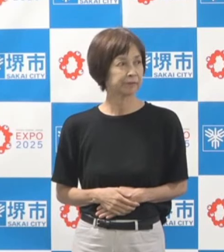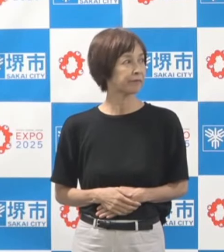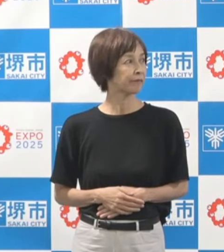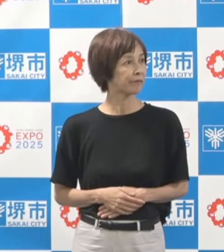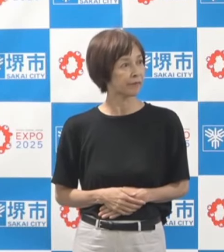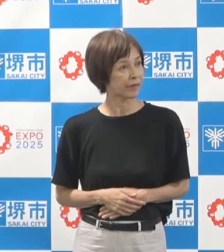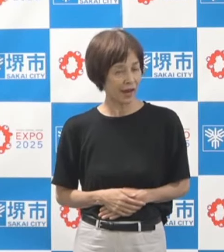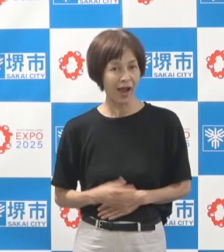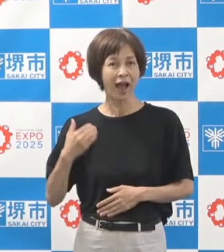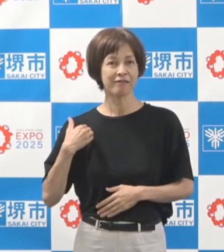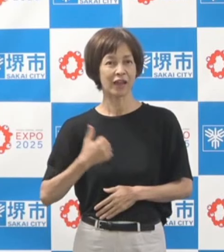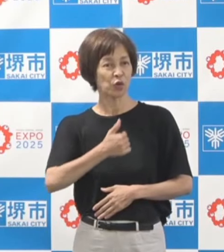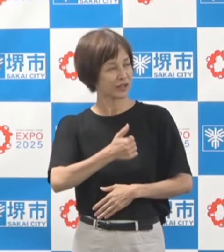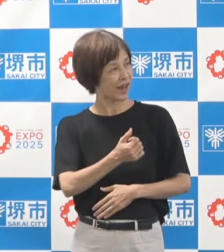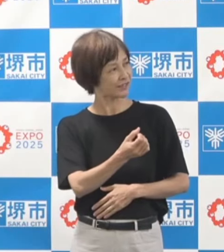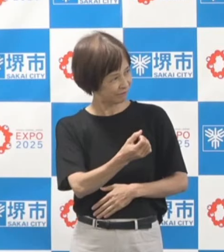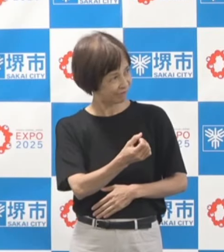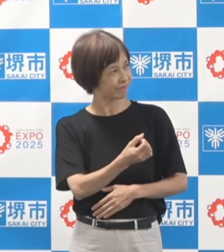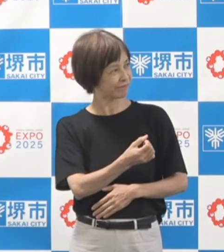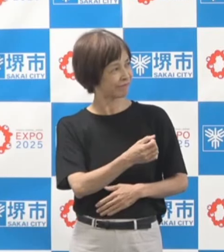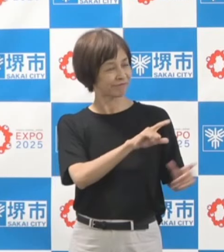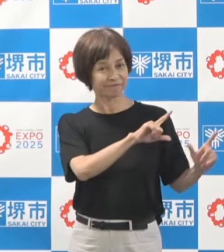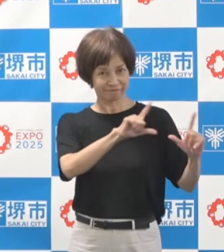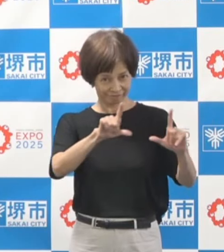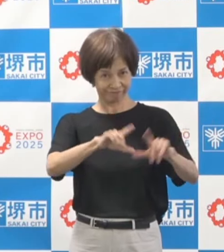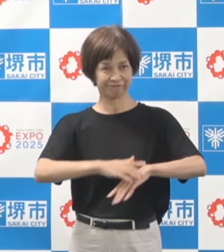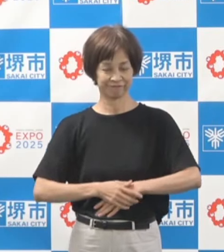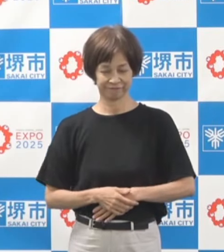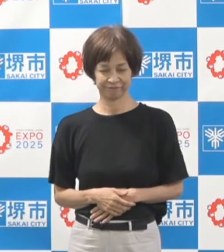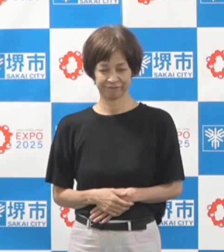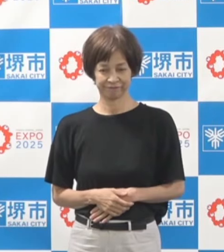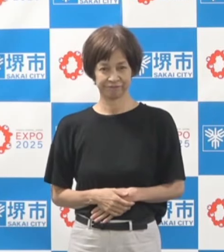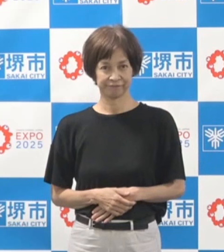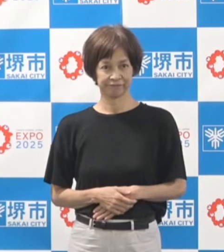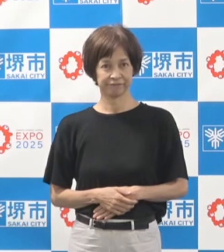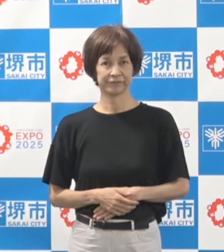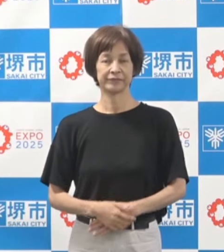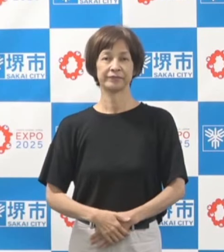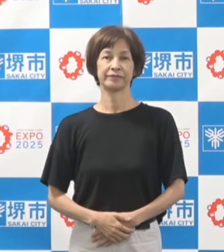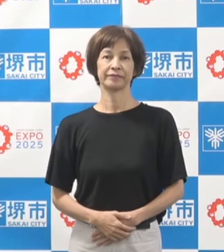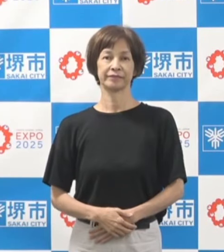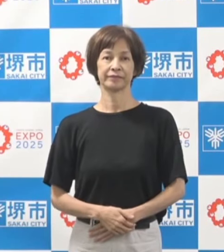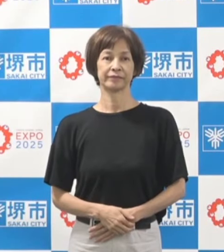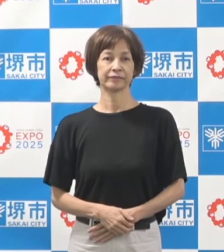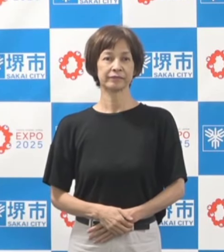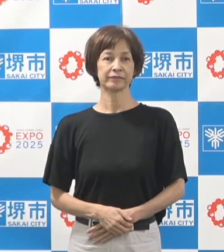担当課の方から説明させていただきます。